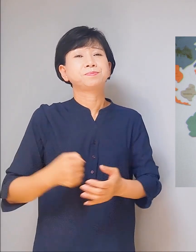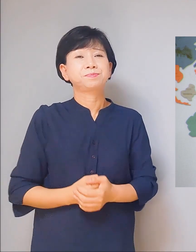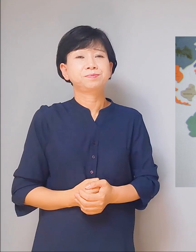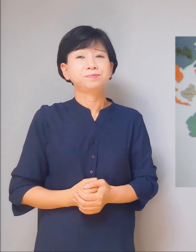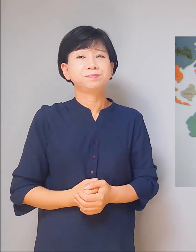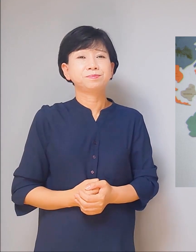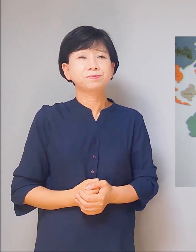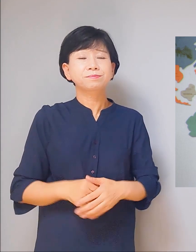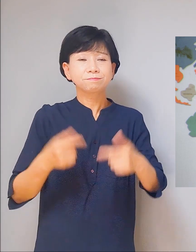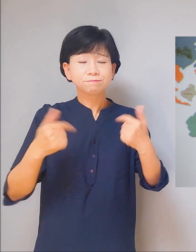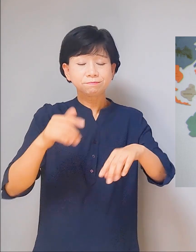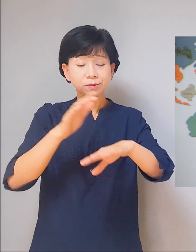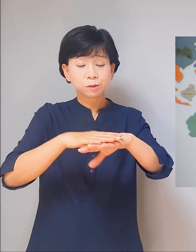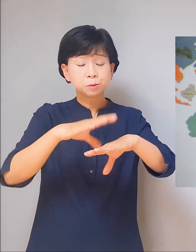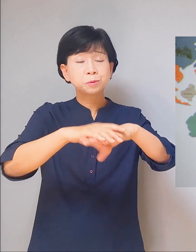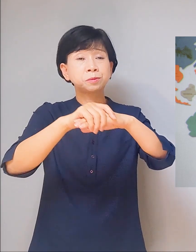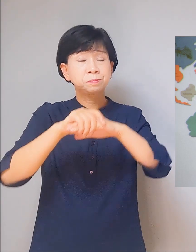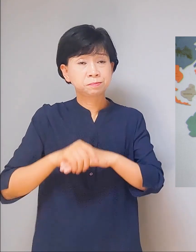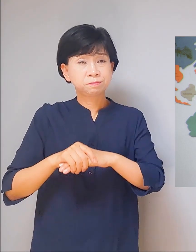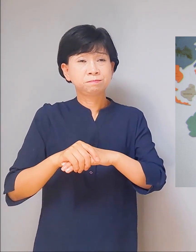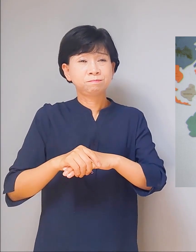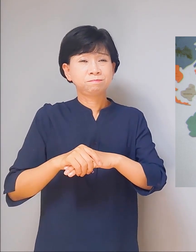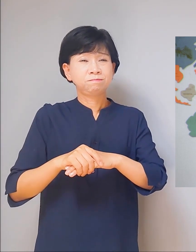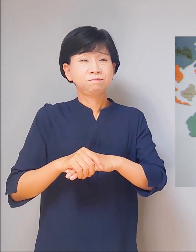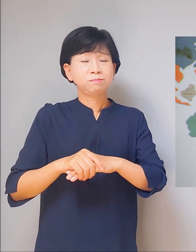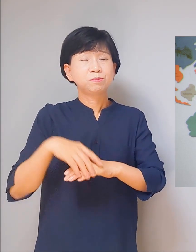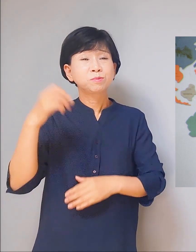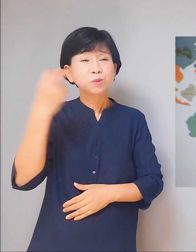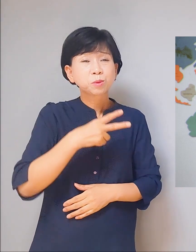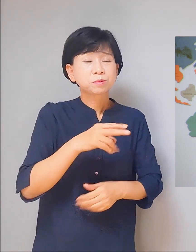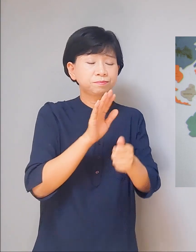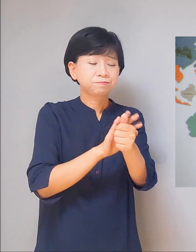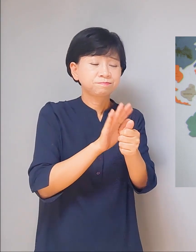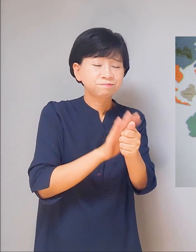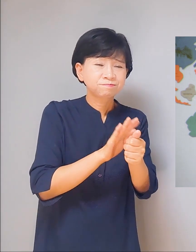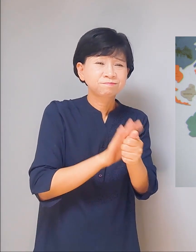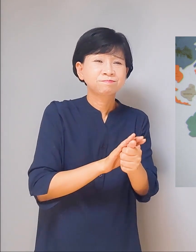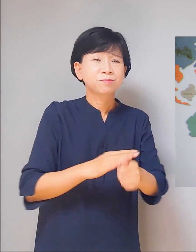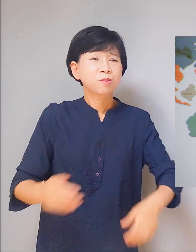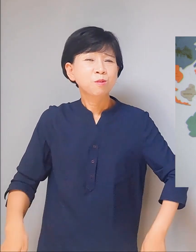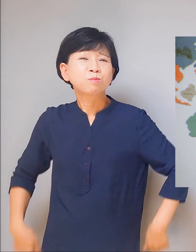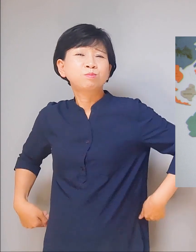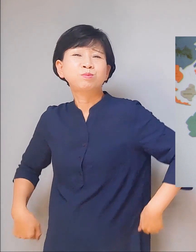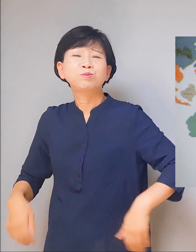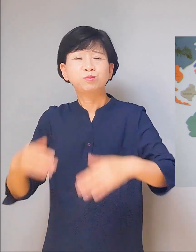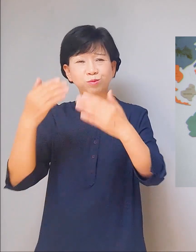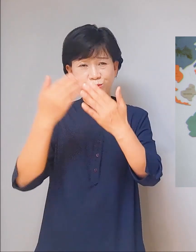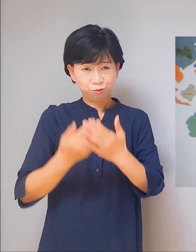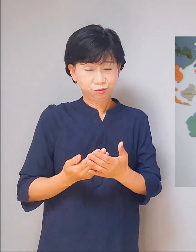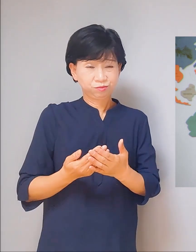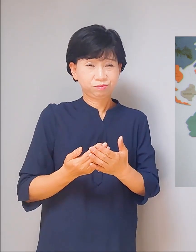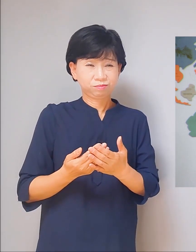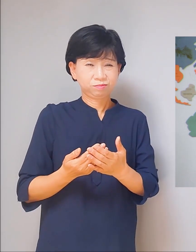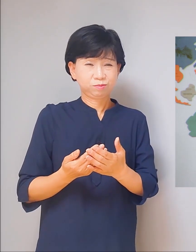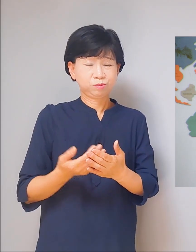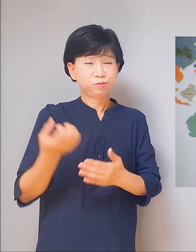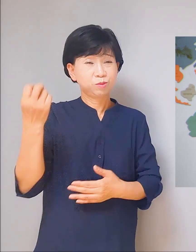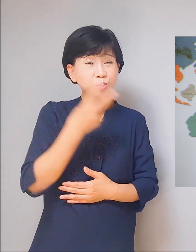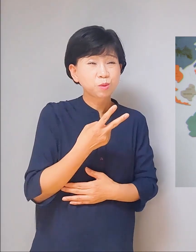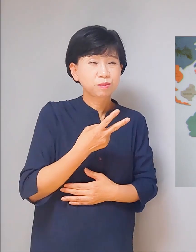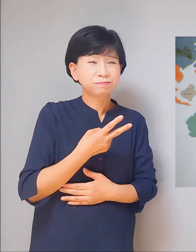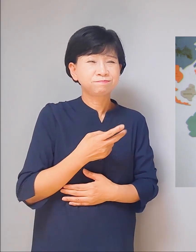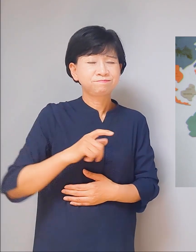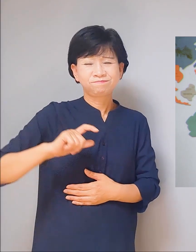손을 잡아주시고 어느 때는 우리의 등을 토닥여주시고 어느 때는 어부바도 해주시고 어느 때는 꽉